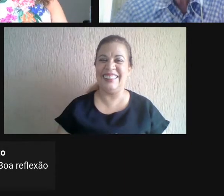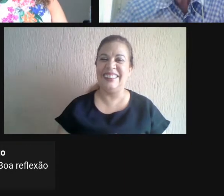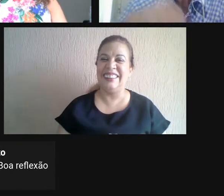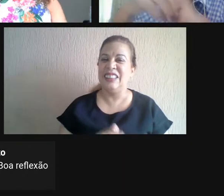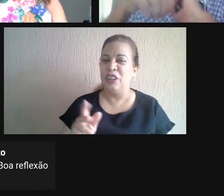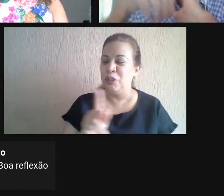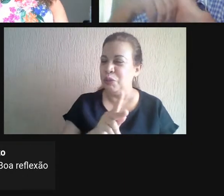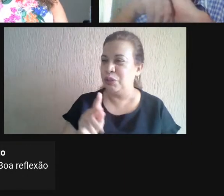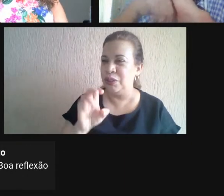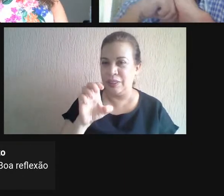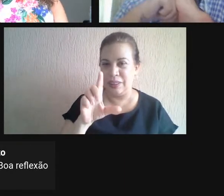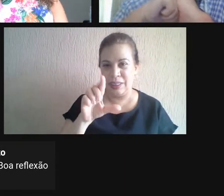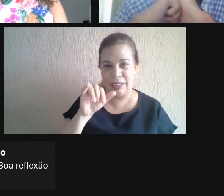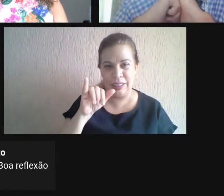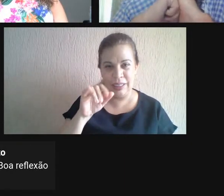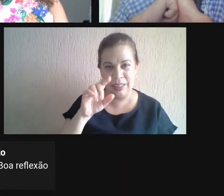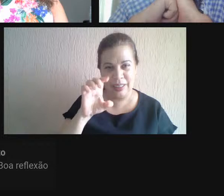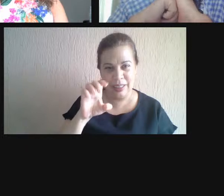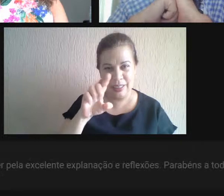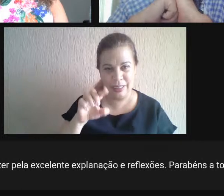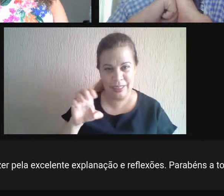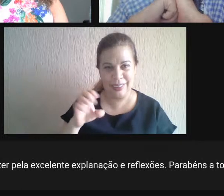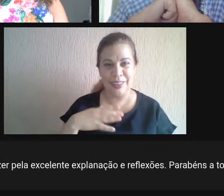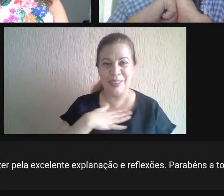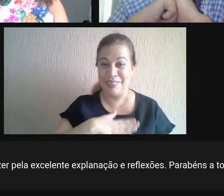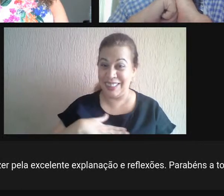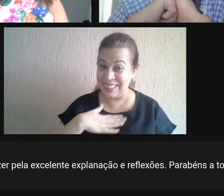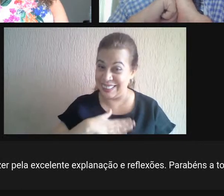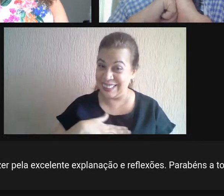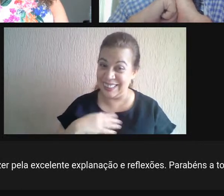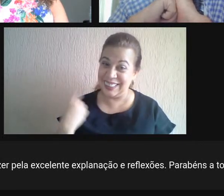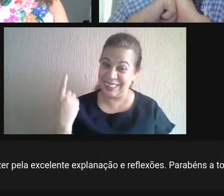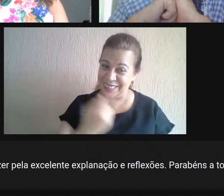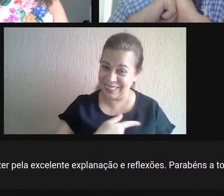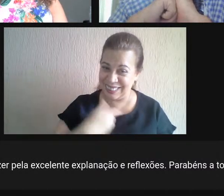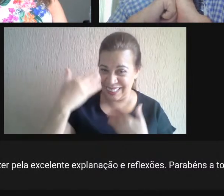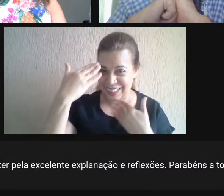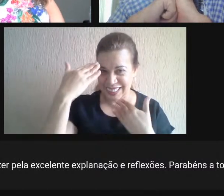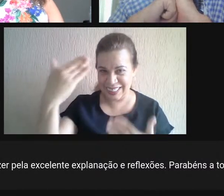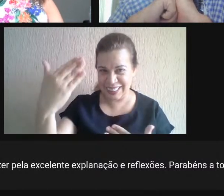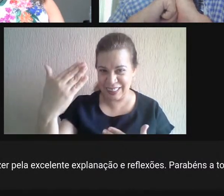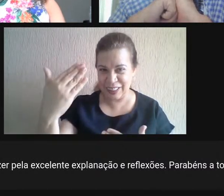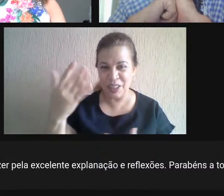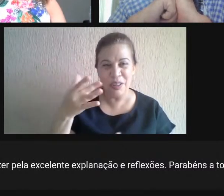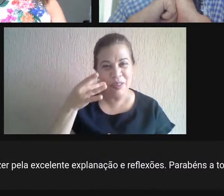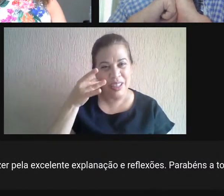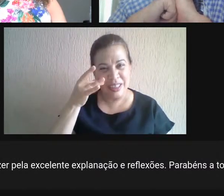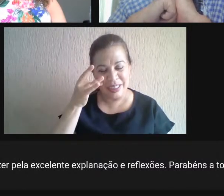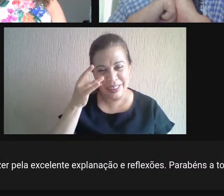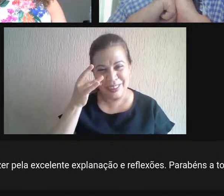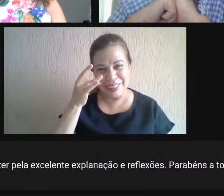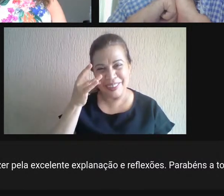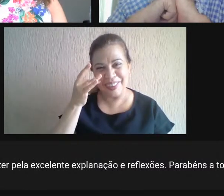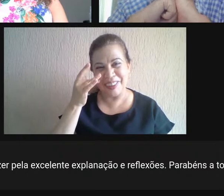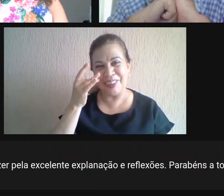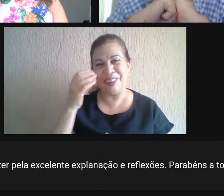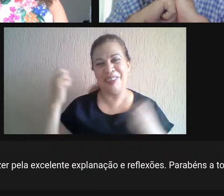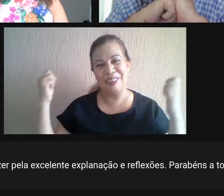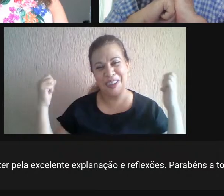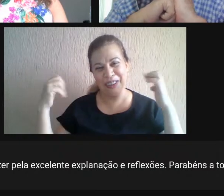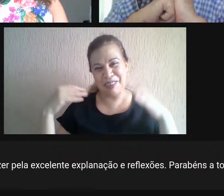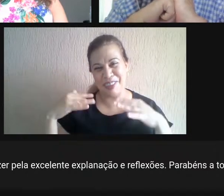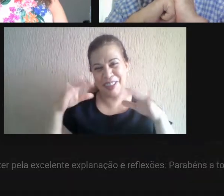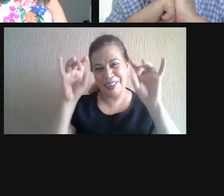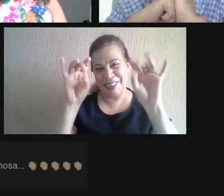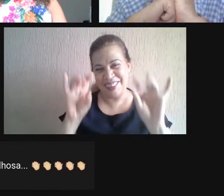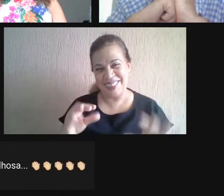Professor, nós é que agradecemos, o prazer foi nosso, né? Ter a sua presença aqui abrilhantando o nosso evento. Então,